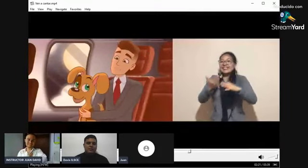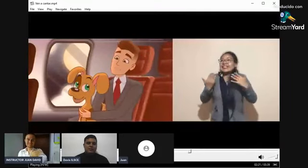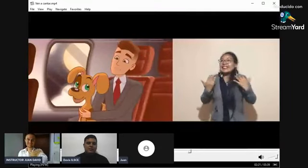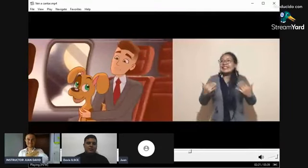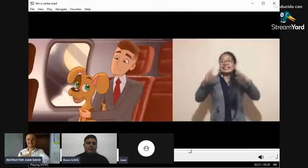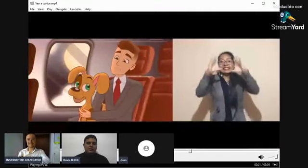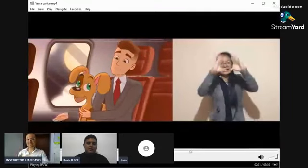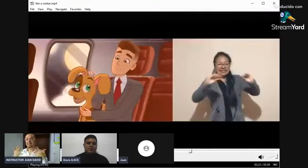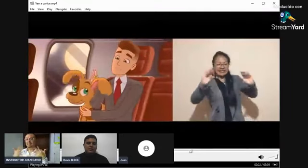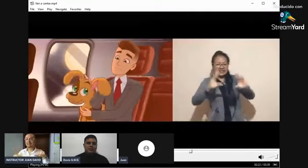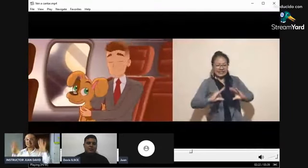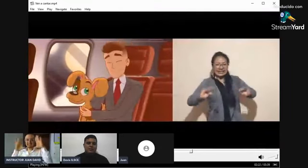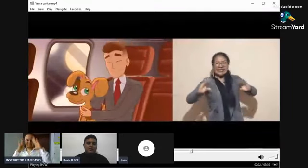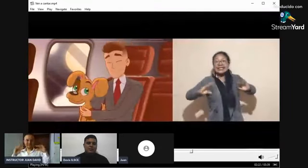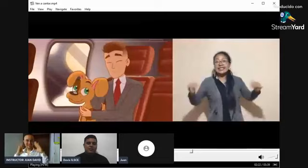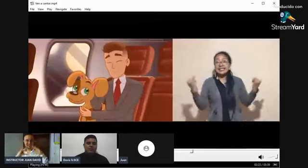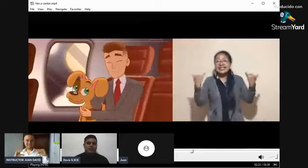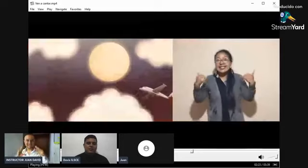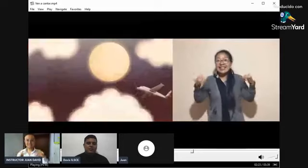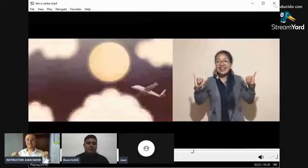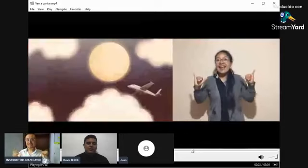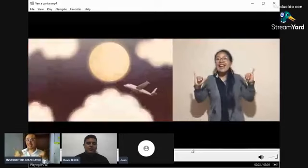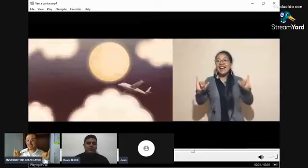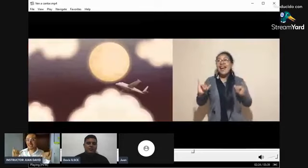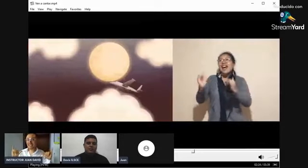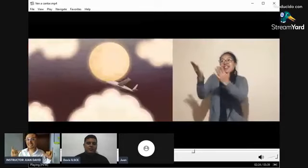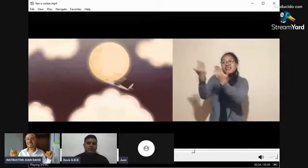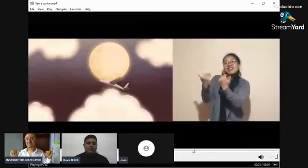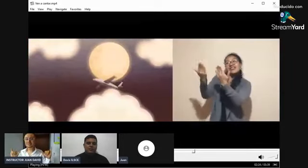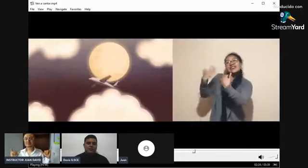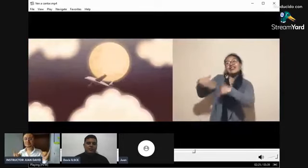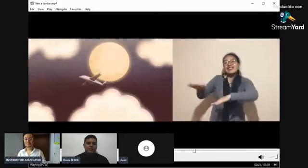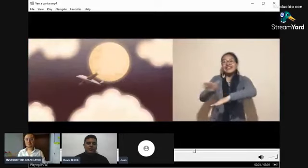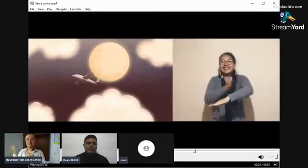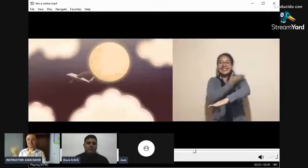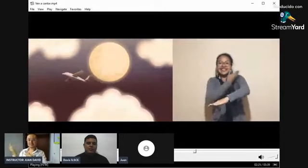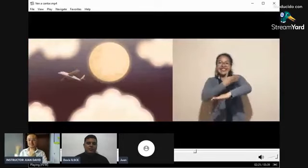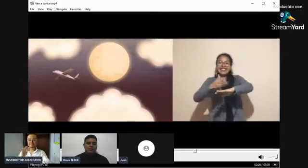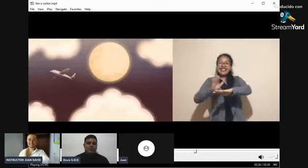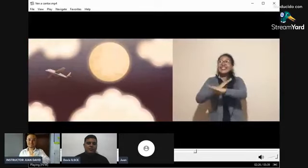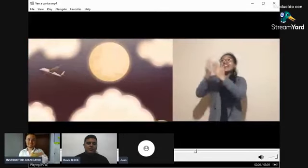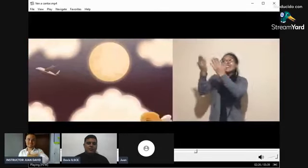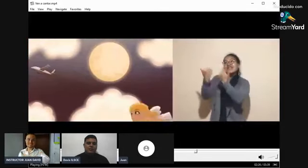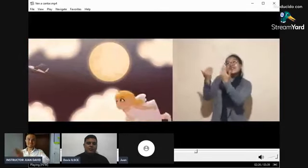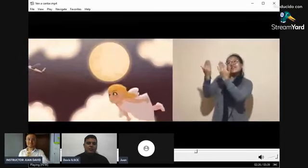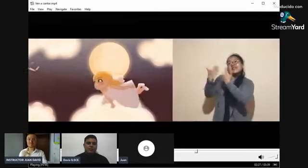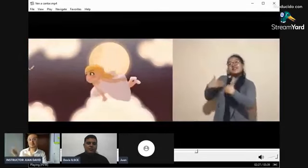Ven a cantar, que ya llegó la Navidad.